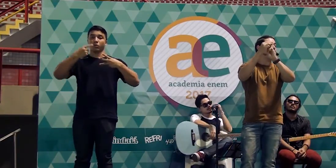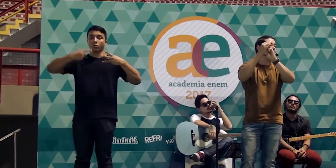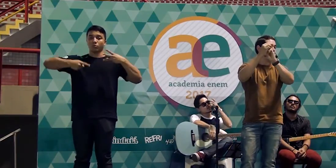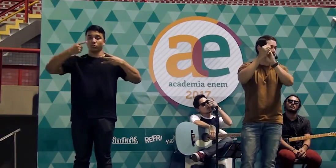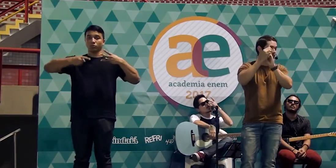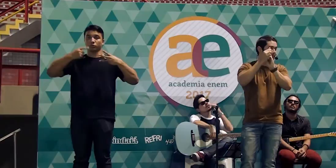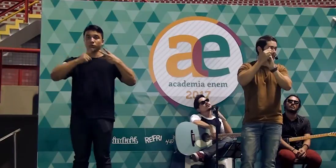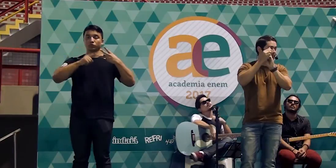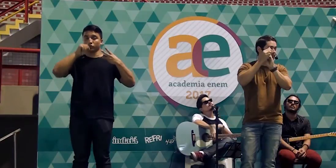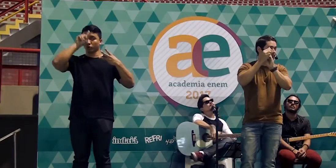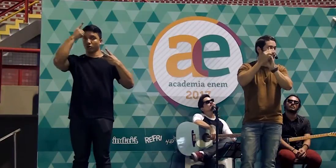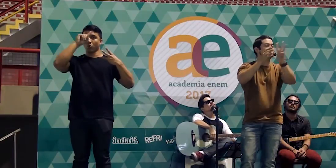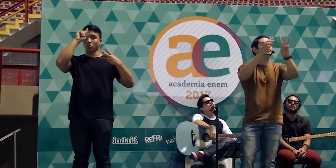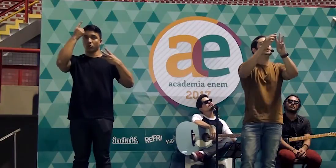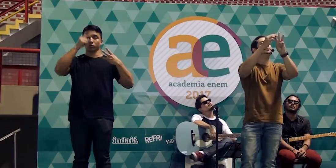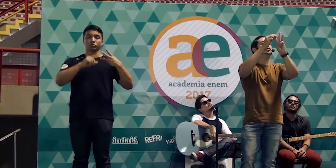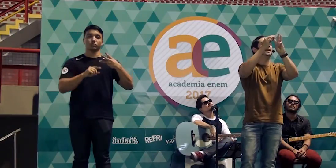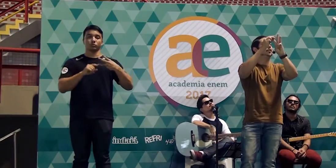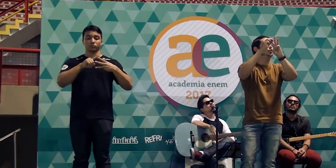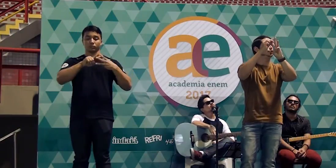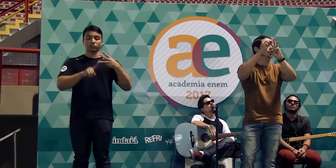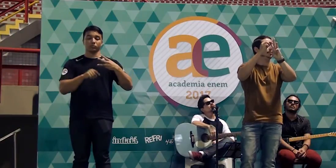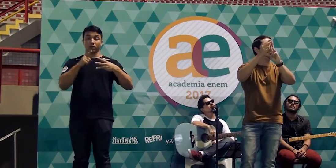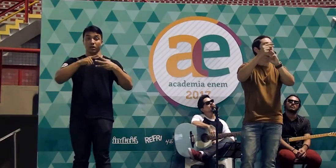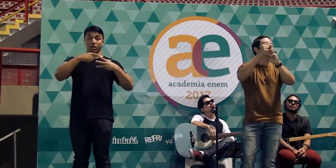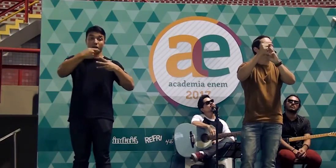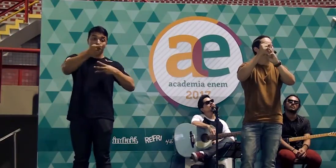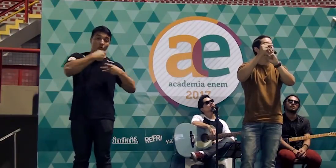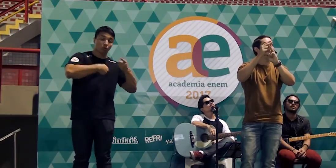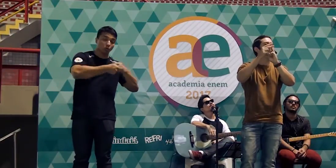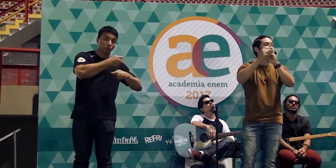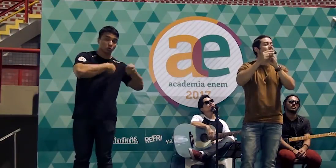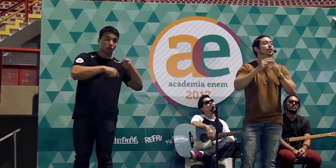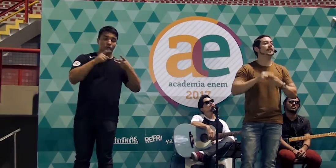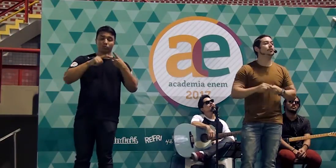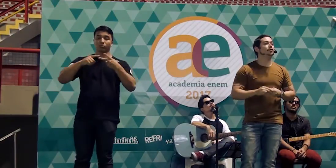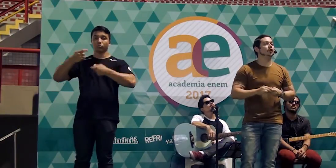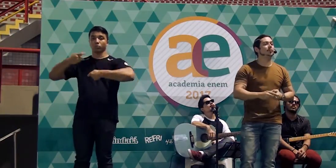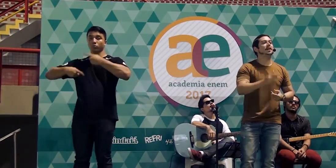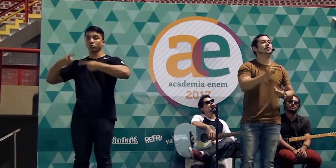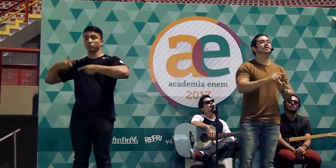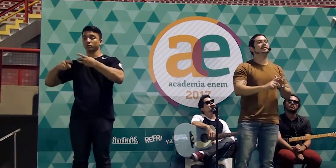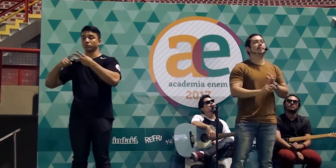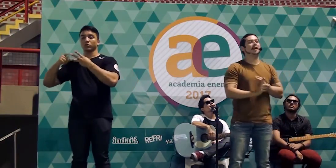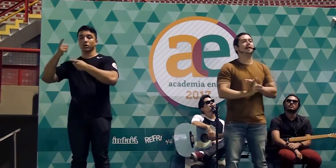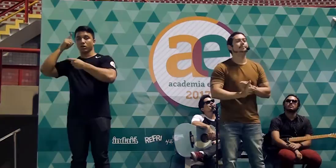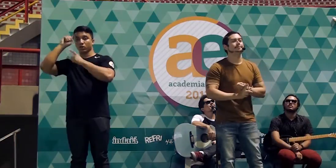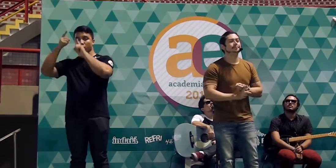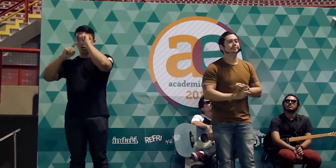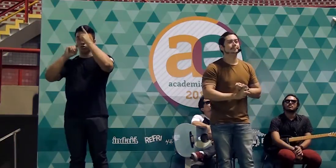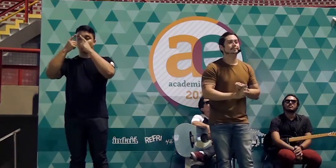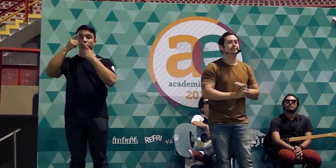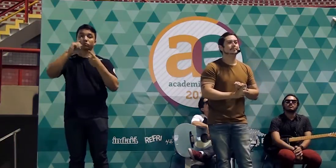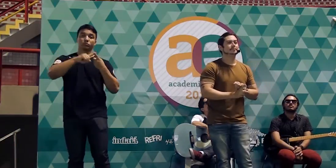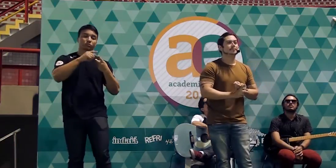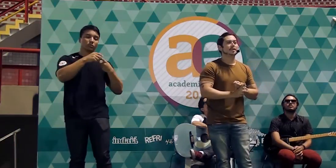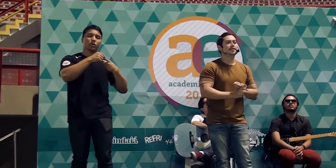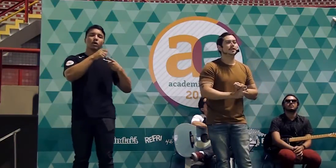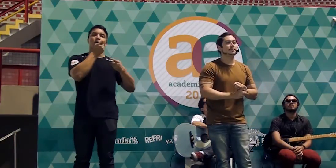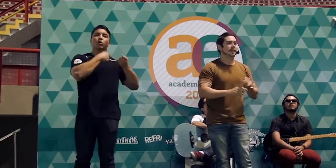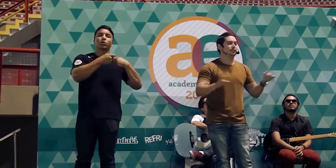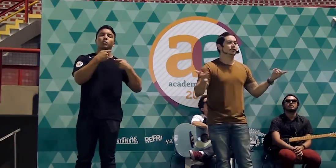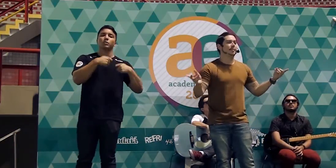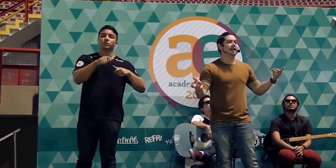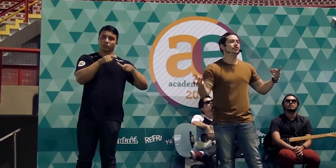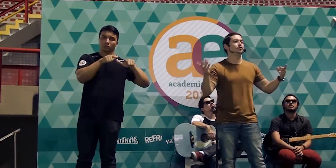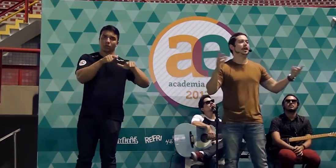político e ideológico. Poder econômico, político e poder econômico. A gente precisa trabalhar?